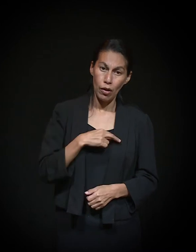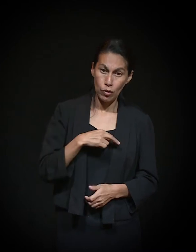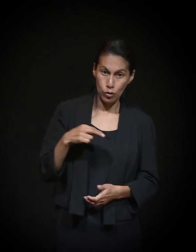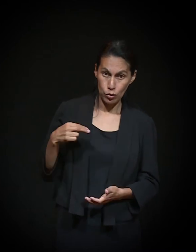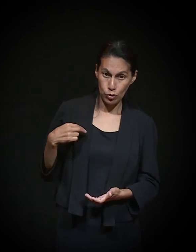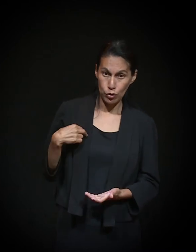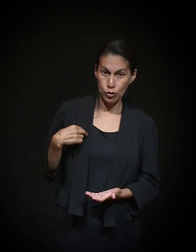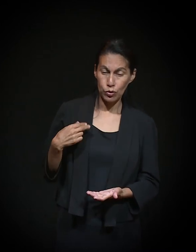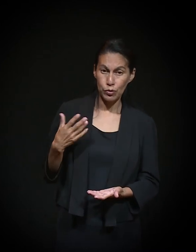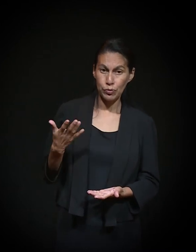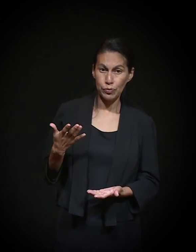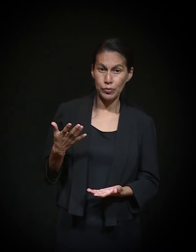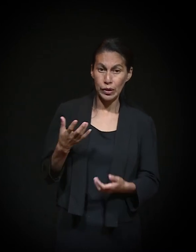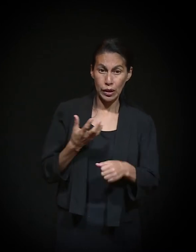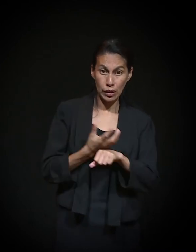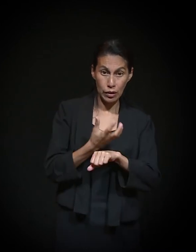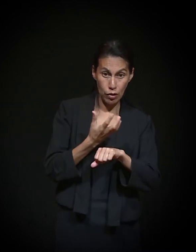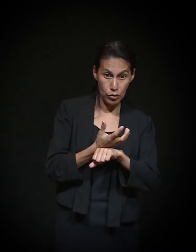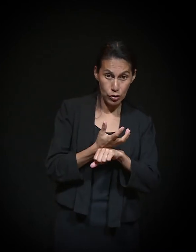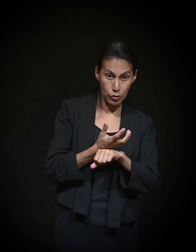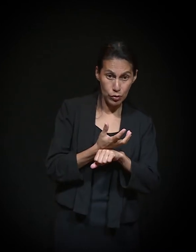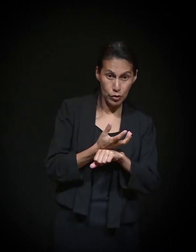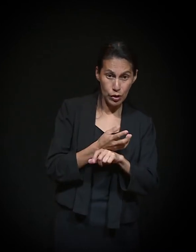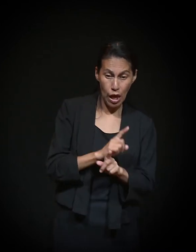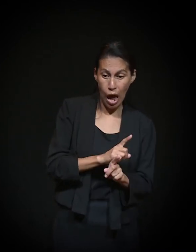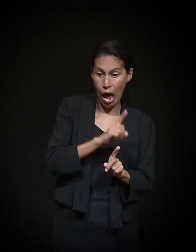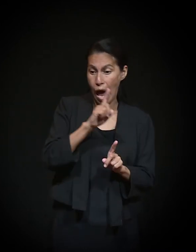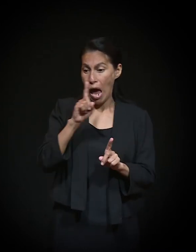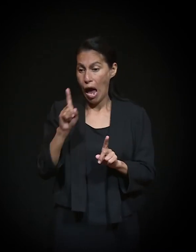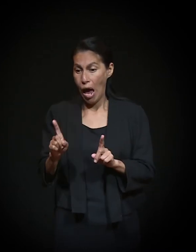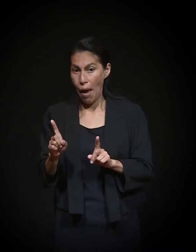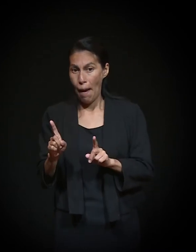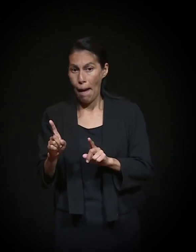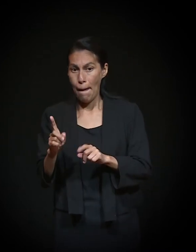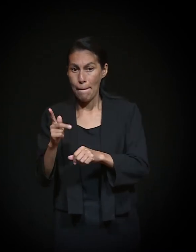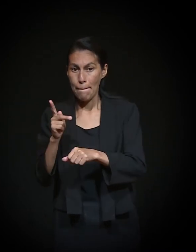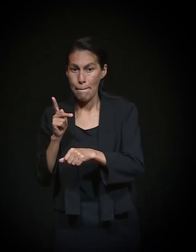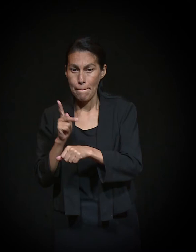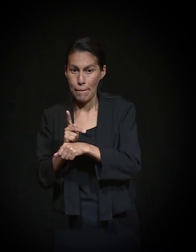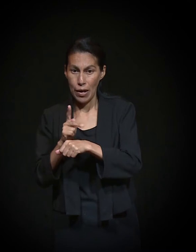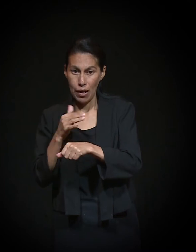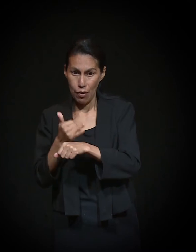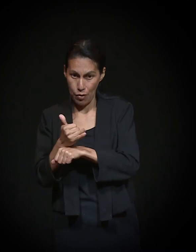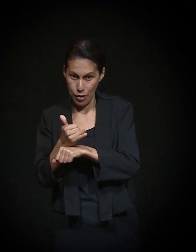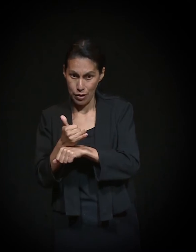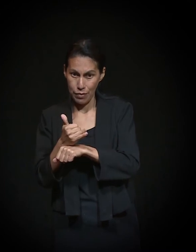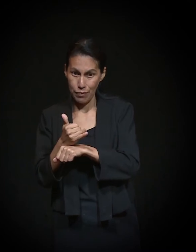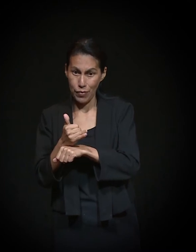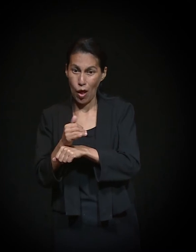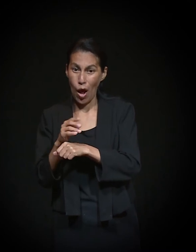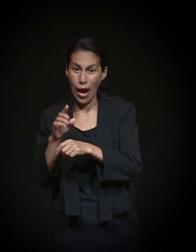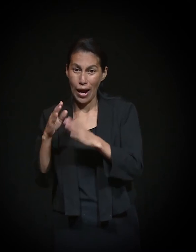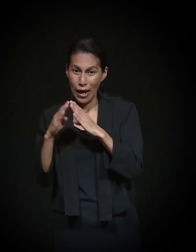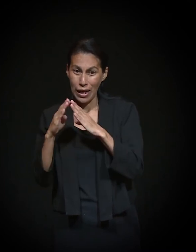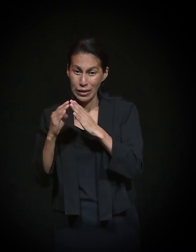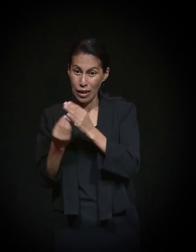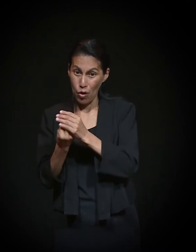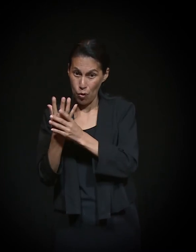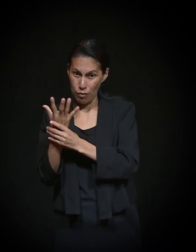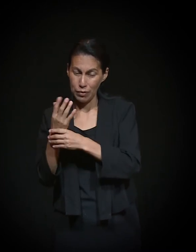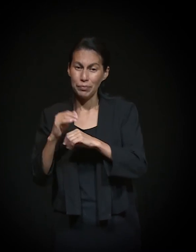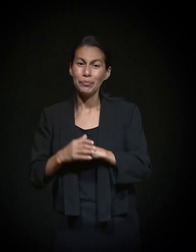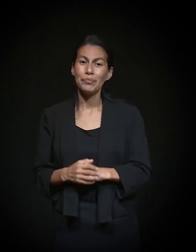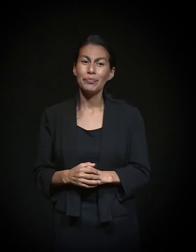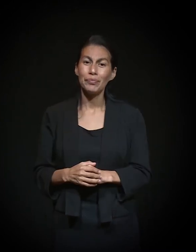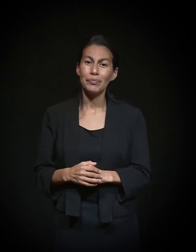vamos a hacer un programa de Estados Unidos para Juan, que nos estábamos llevando con nuestra nueva